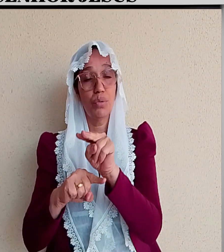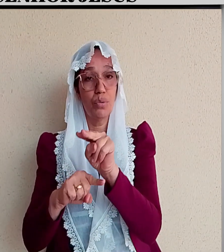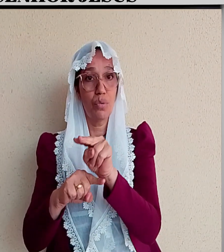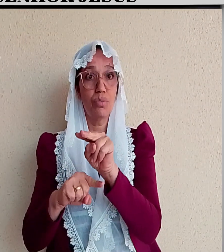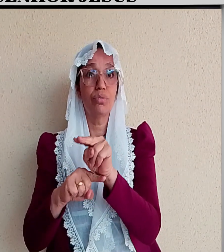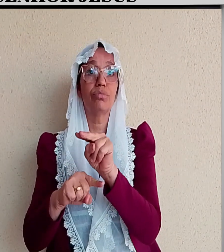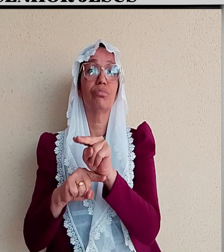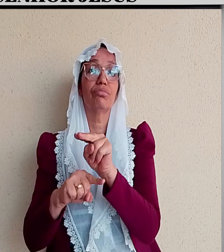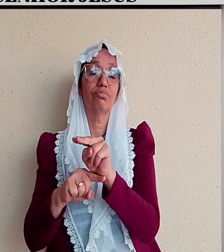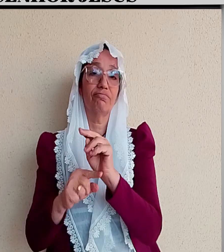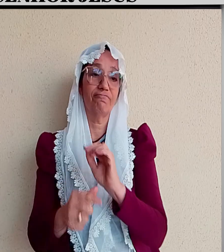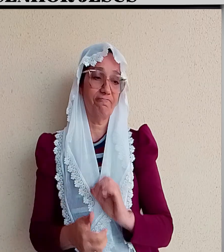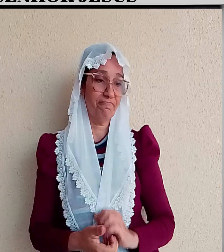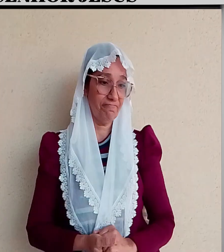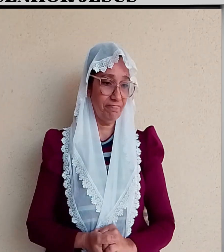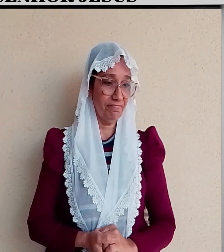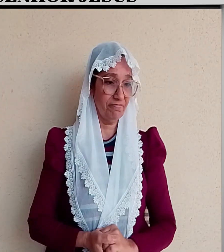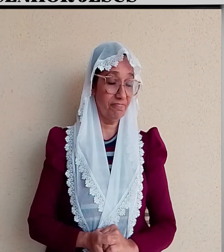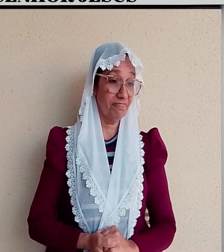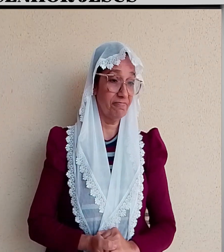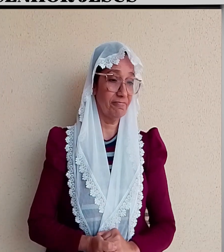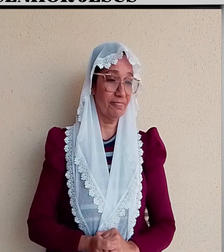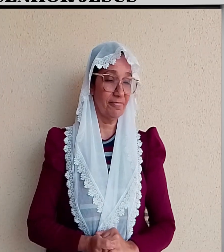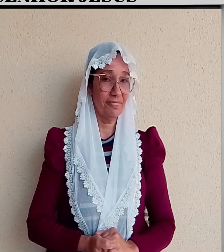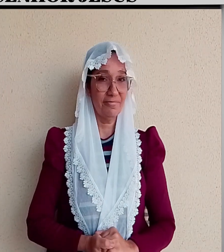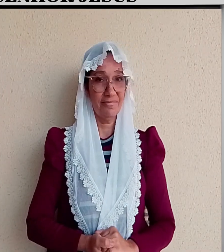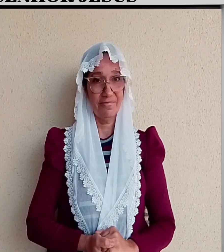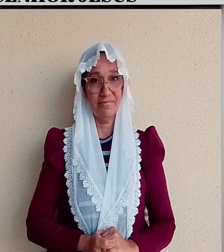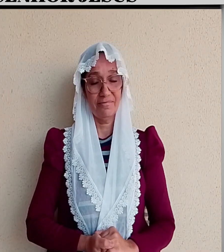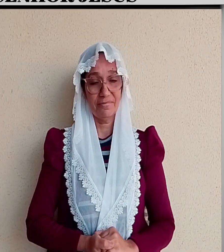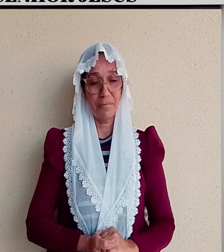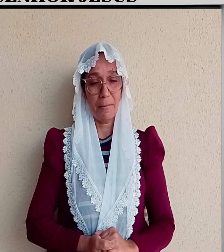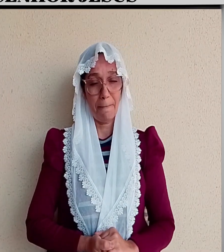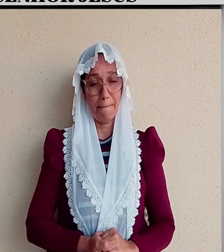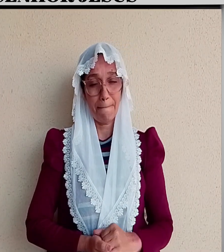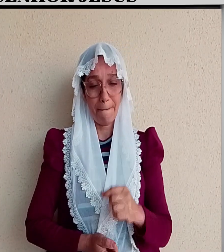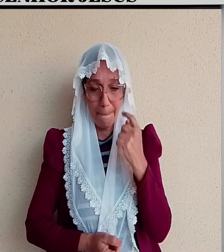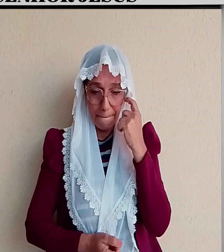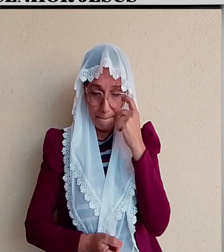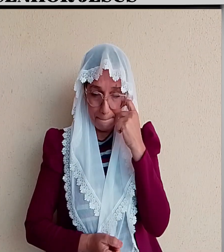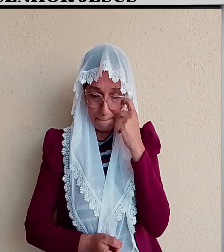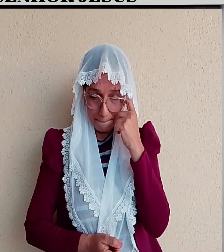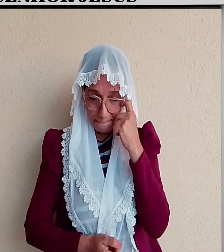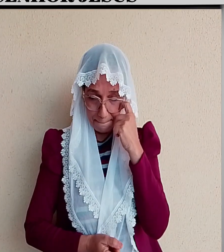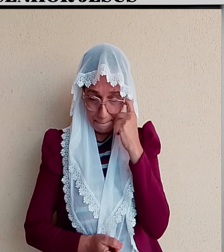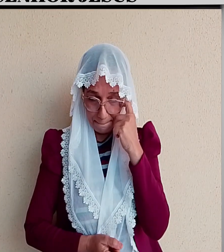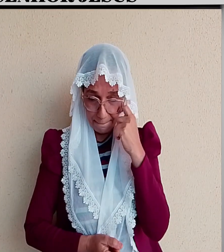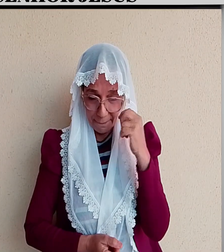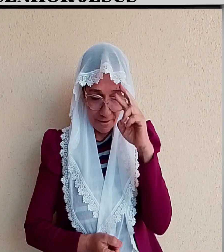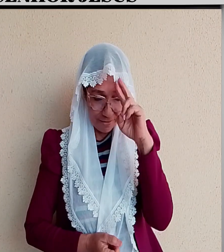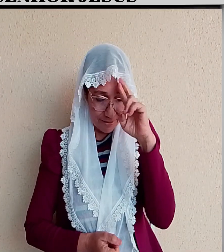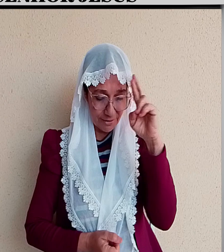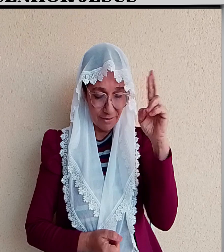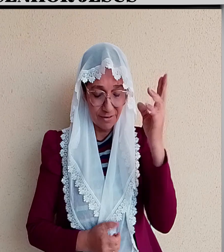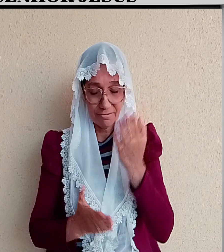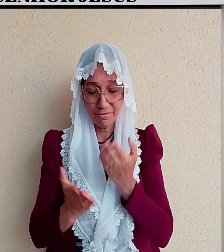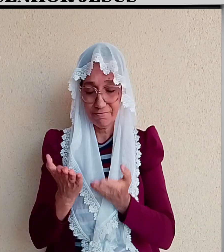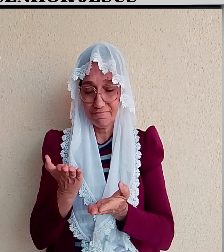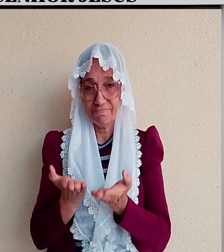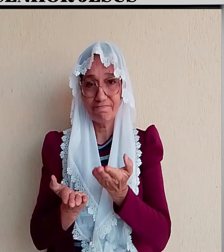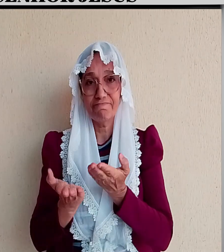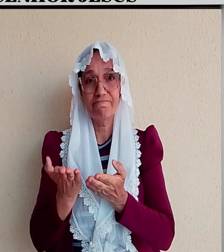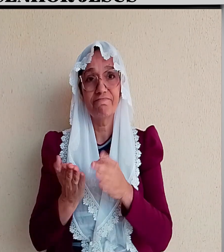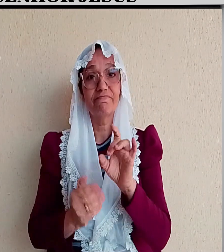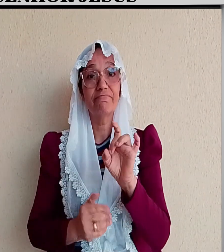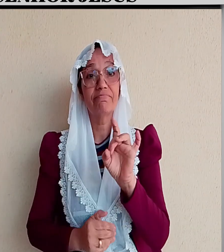A depressão te rodeou, mas o Senhor diz: na ilha de Patmos, aleluia, eu te curarei, eu te sararei. E é nela que eu marquei